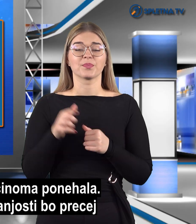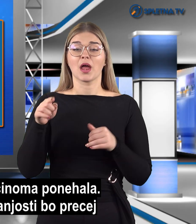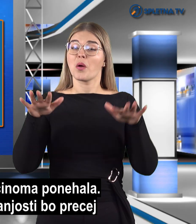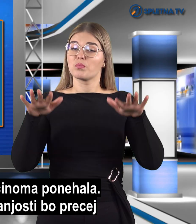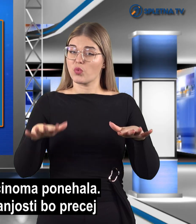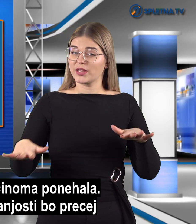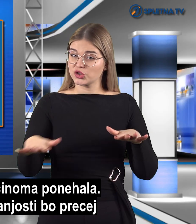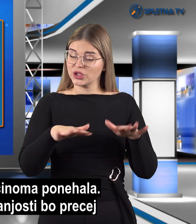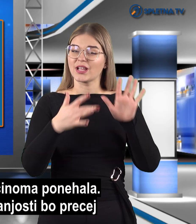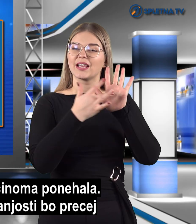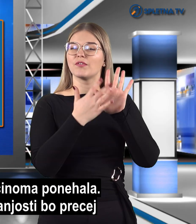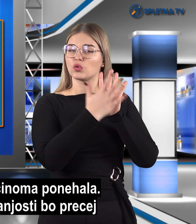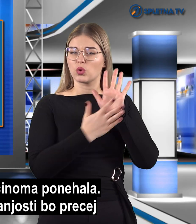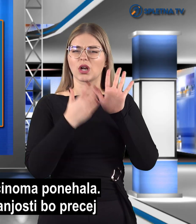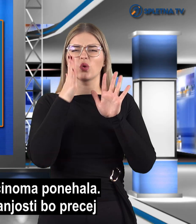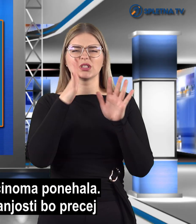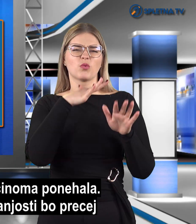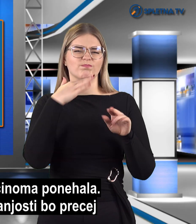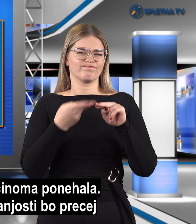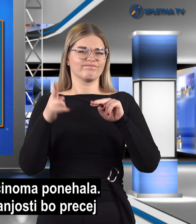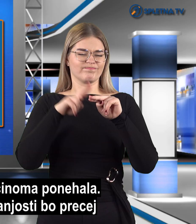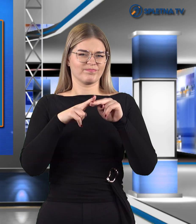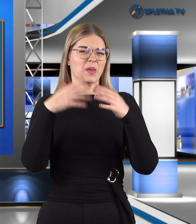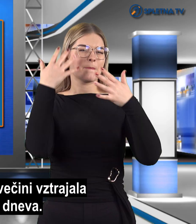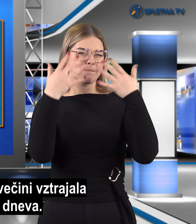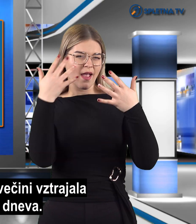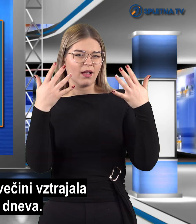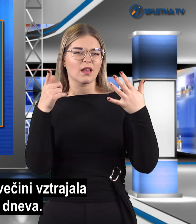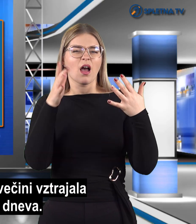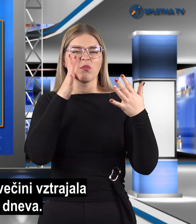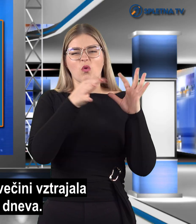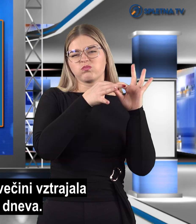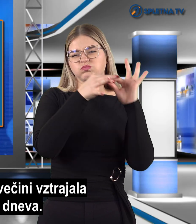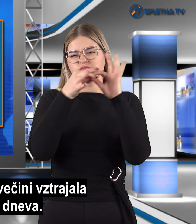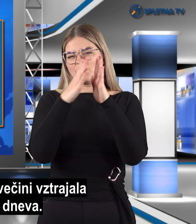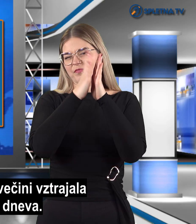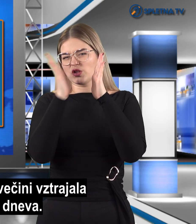Po nižinah v notranjosti bo precej megle, ki bo po večini vztrajala večji del dneva.